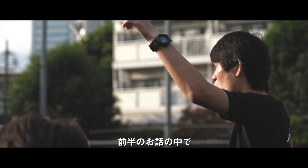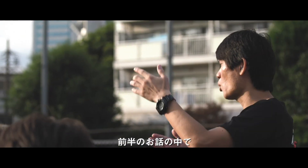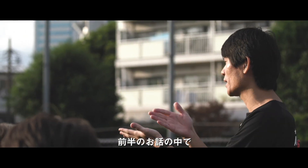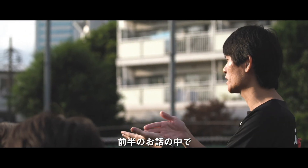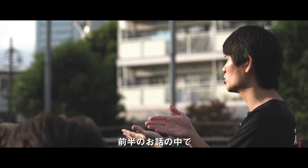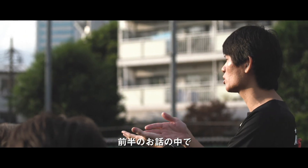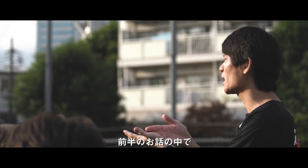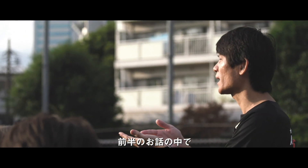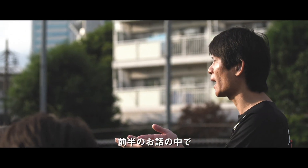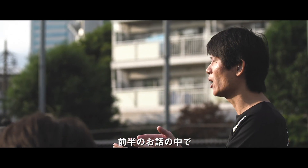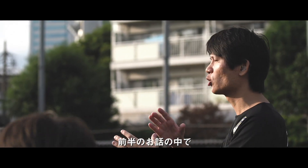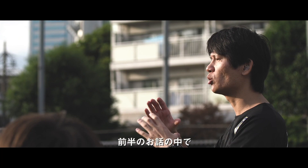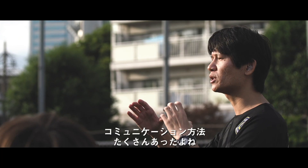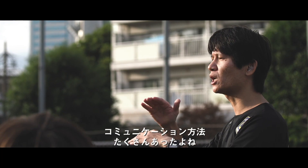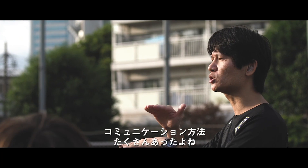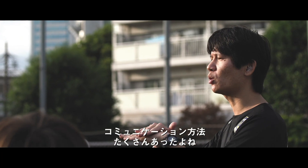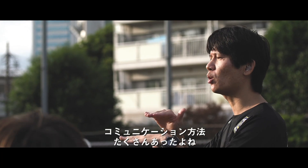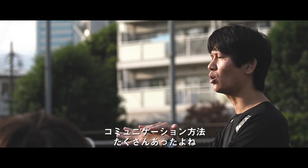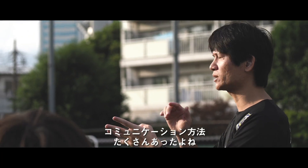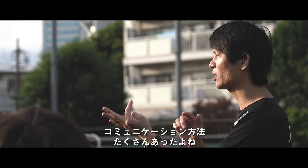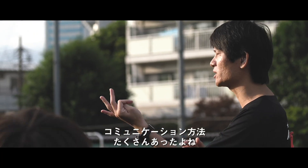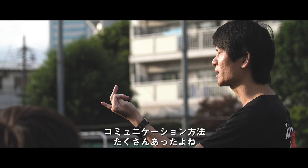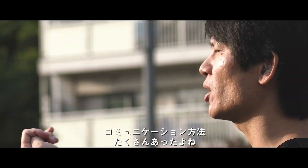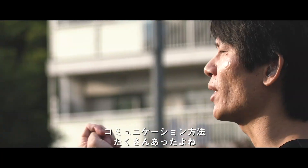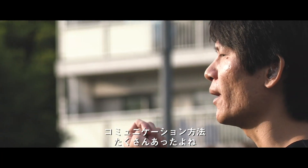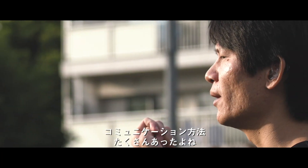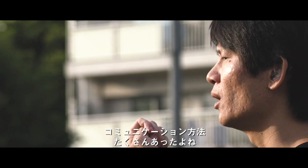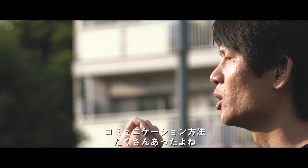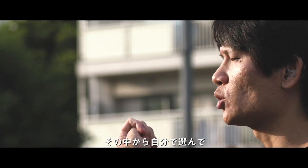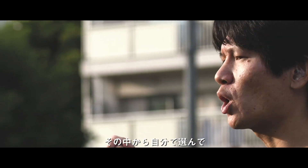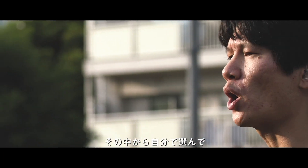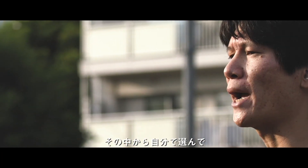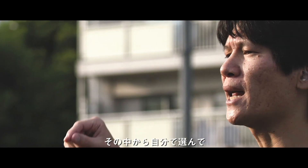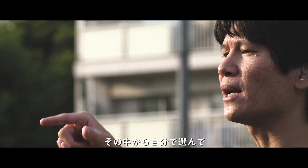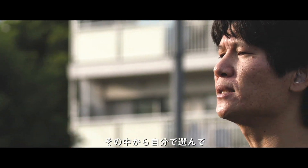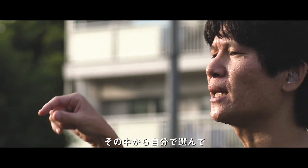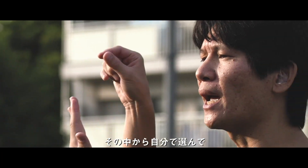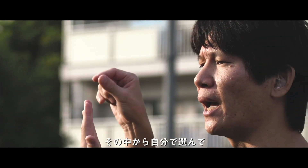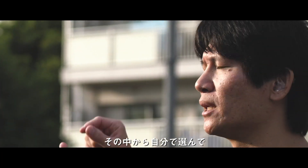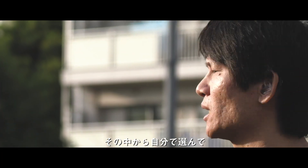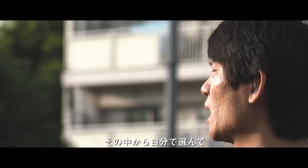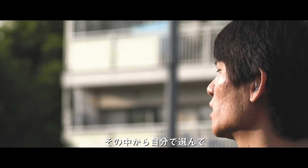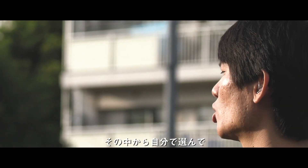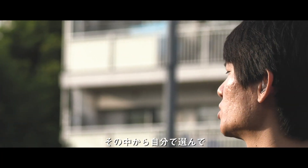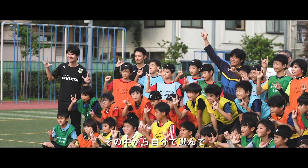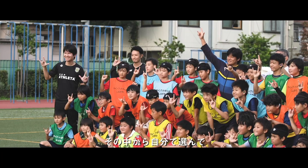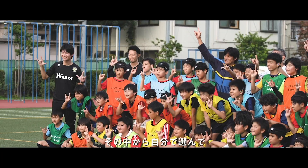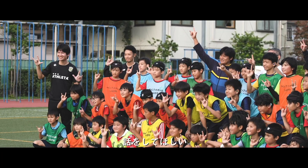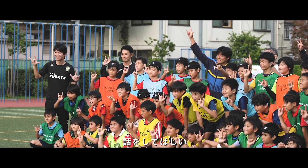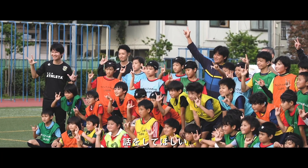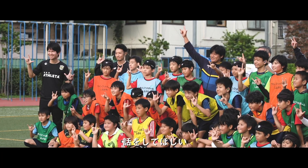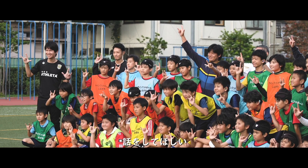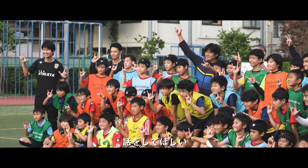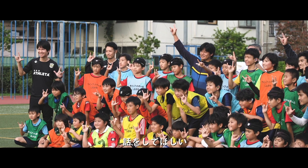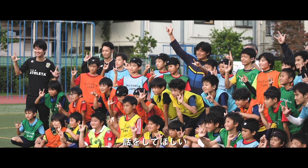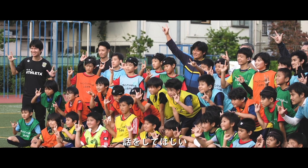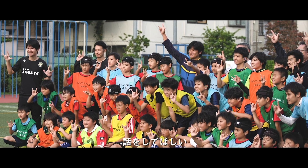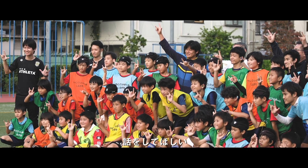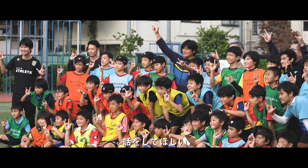話の中でコミュニケーション方法たくさんあったよね。それを選んで、ちゃんと自分の中で選んで話してほしいなと